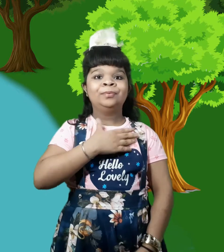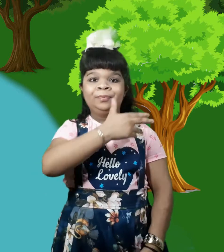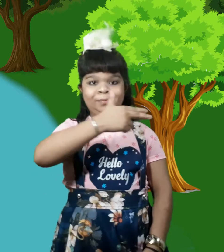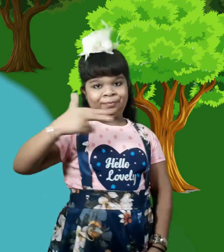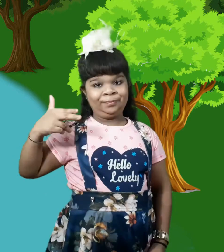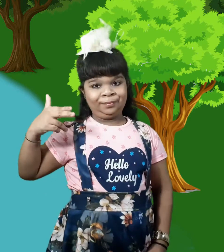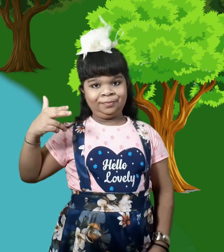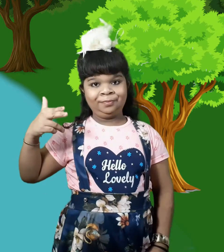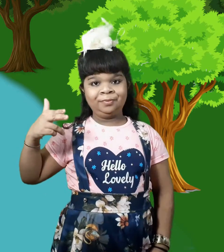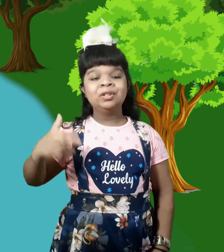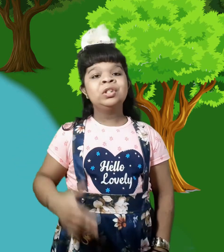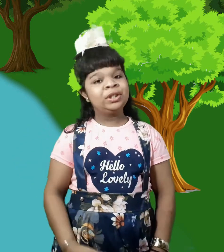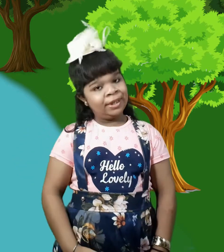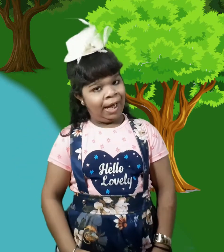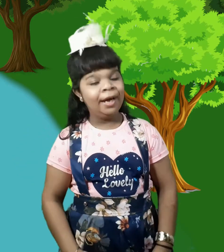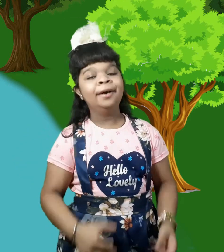मेरा नाम श्रेया है।